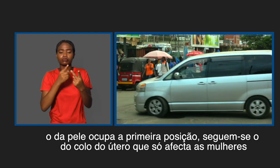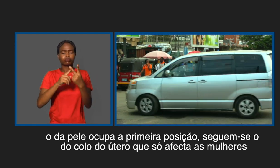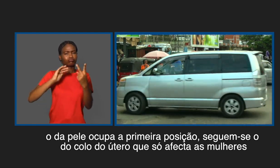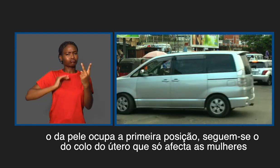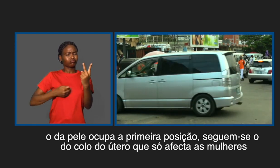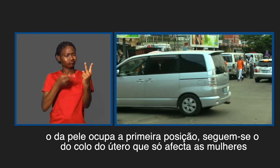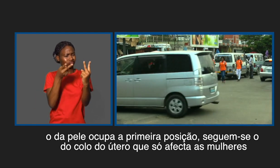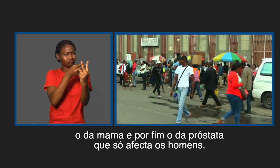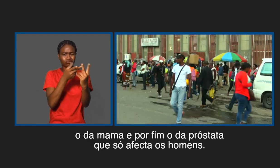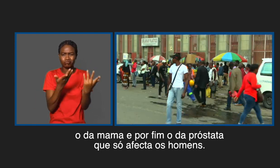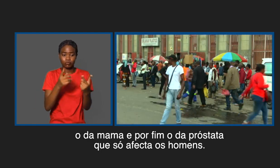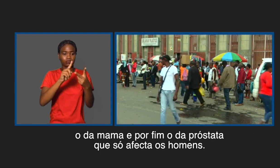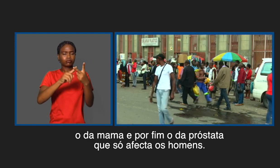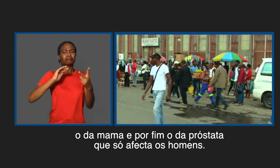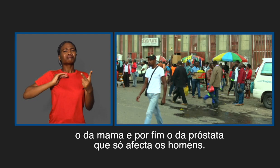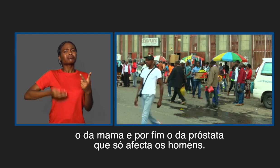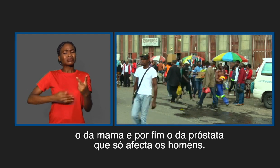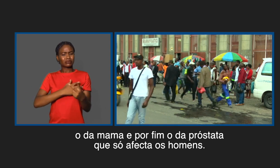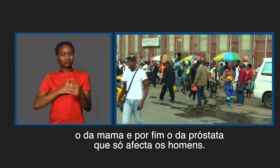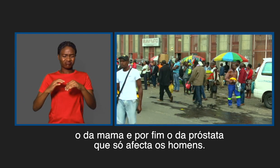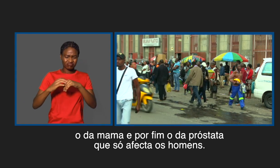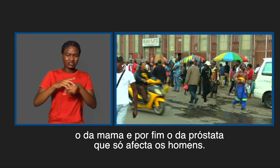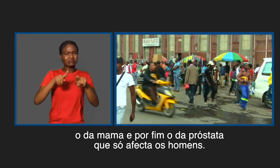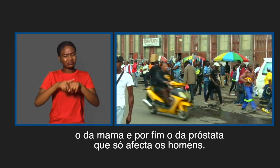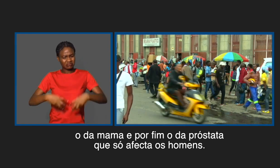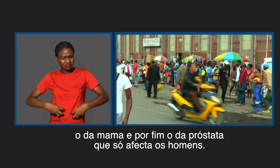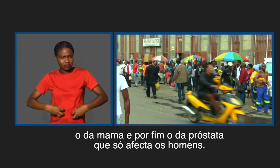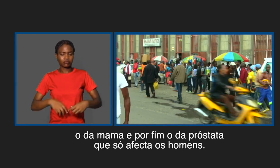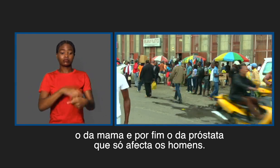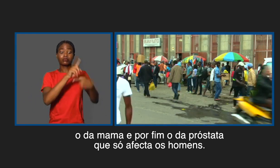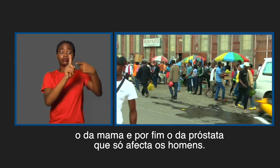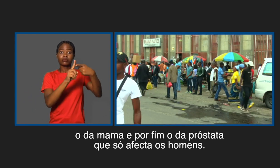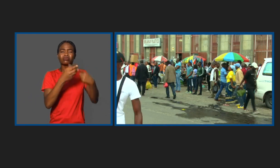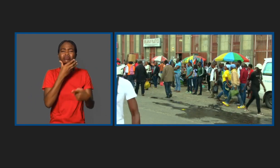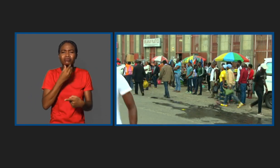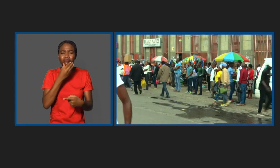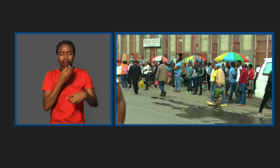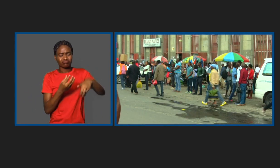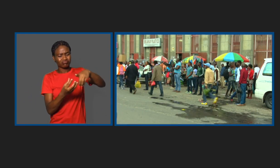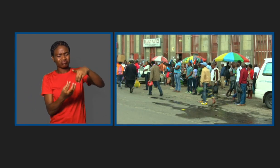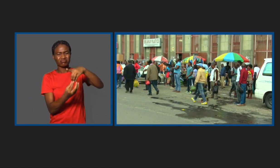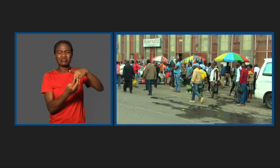que só afeta as mulheres, o da mama e, por fim, o da próstata, que só afeta os homens.